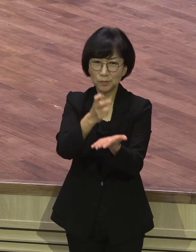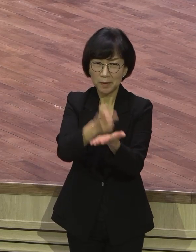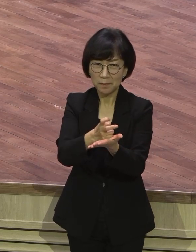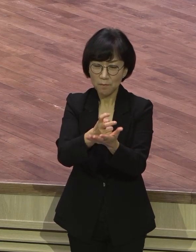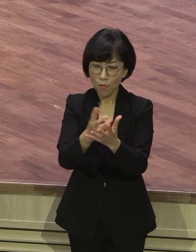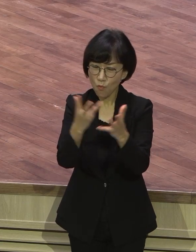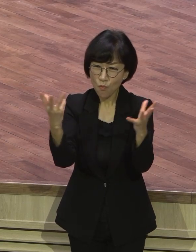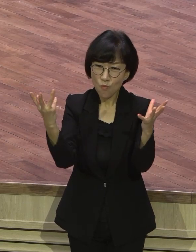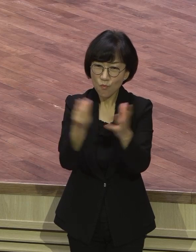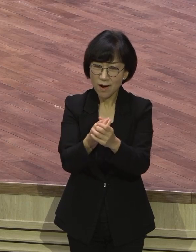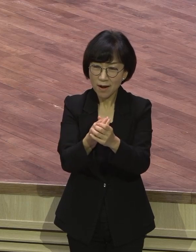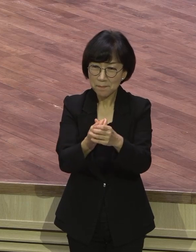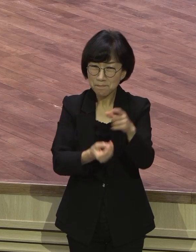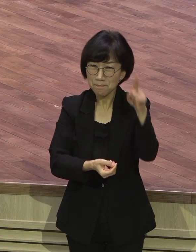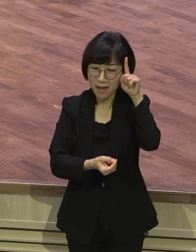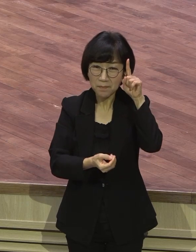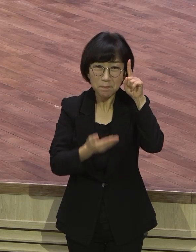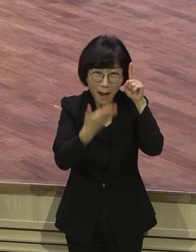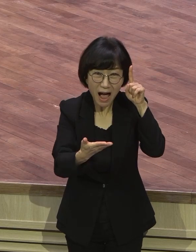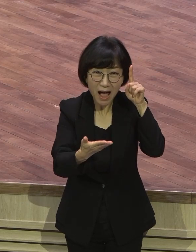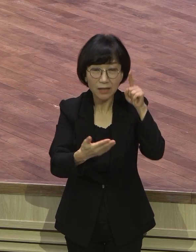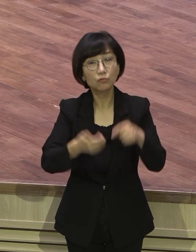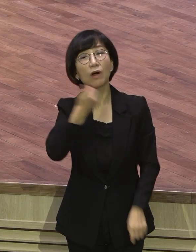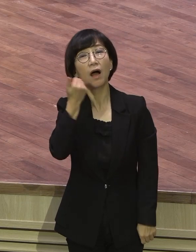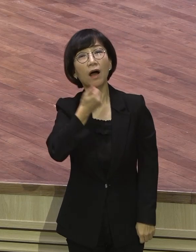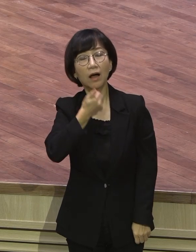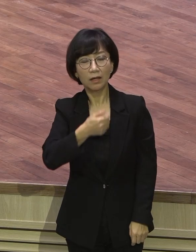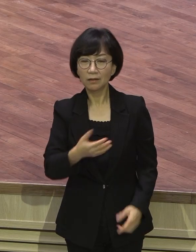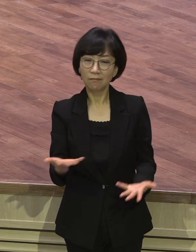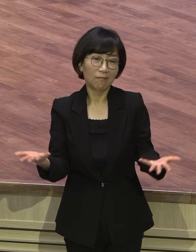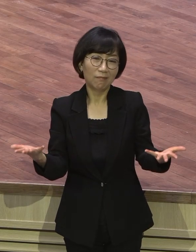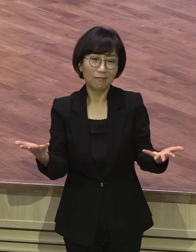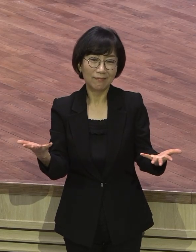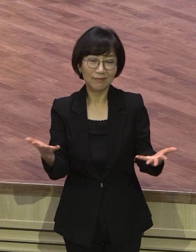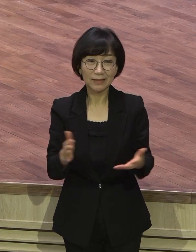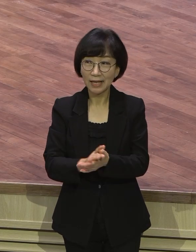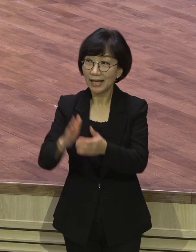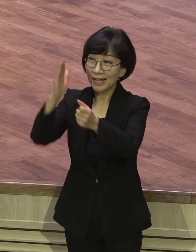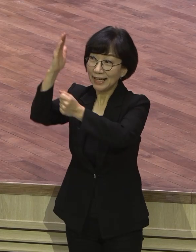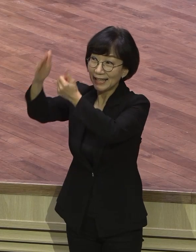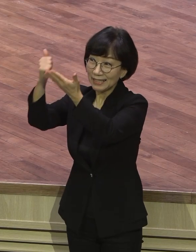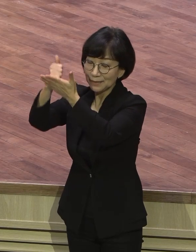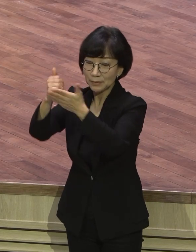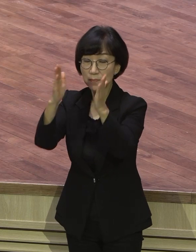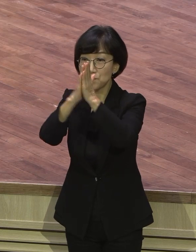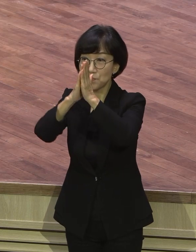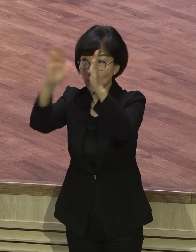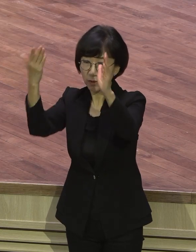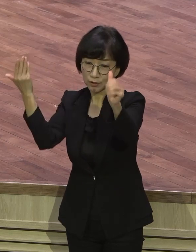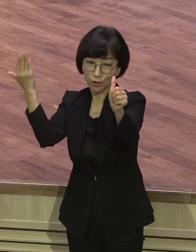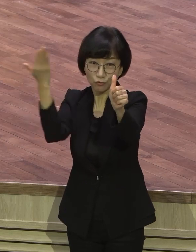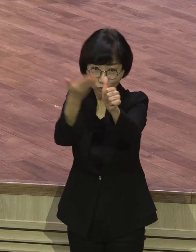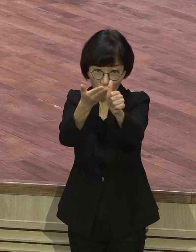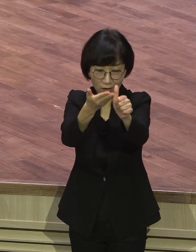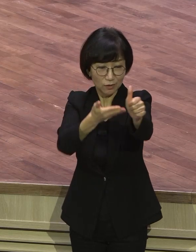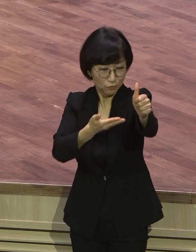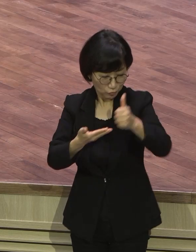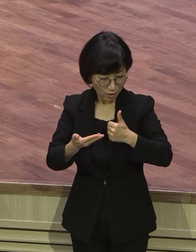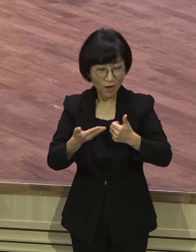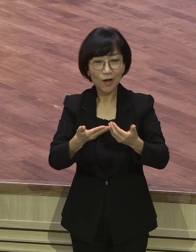지킬 인간이 아무도 없어요. 하나님이 모세를 통해 준 율법을 지킬 인간이 아무도